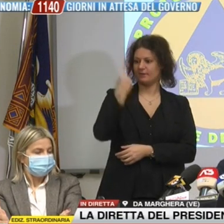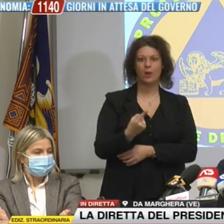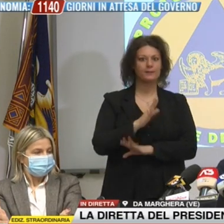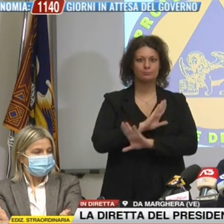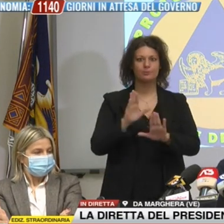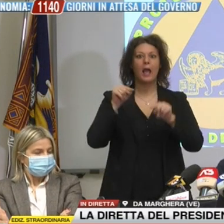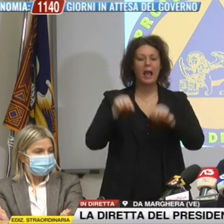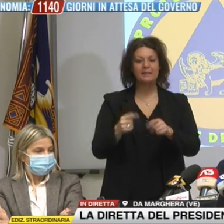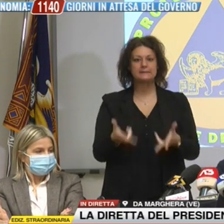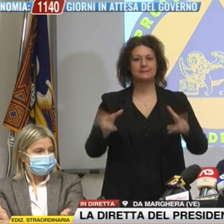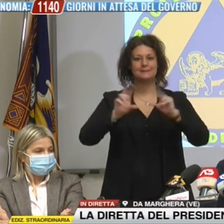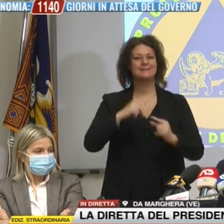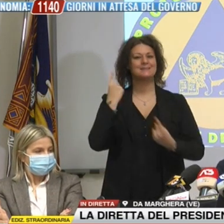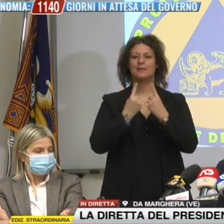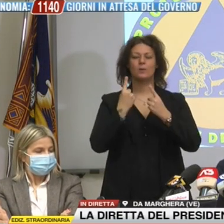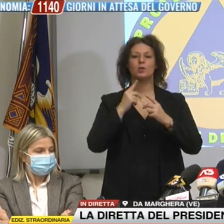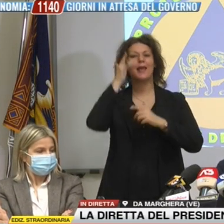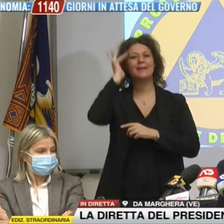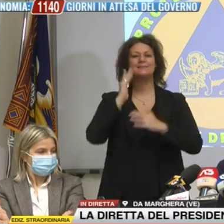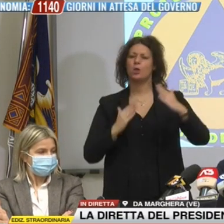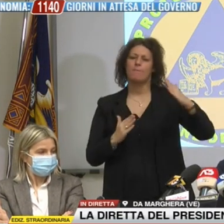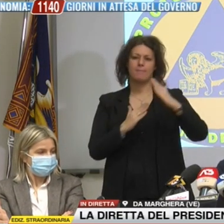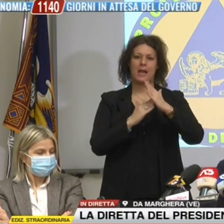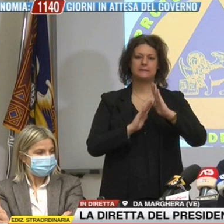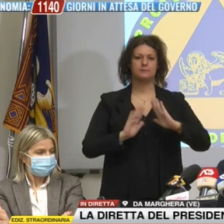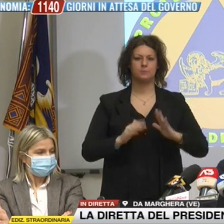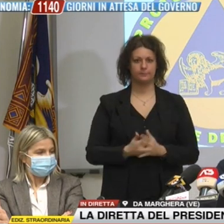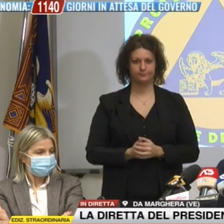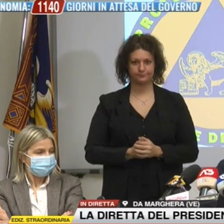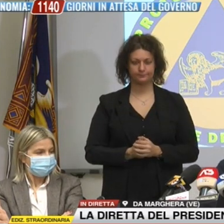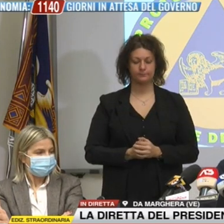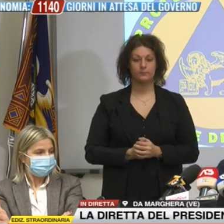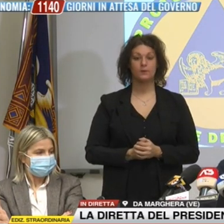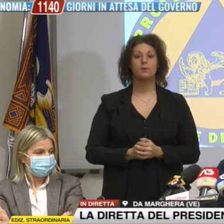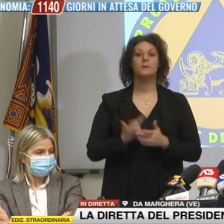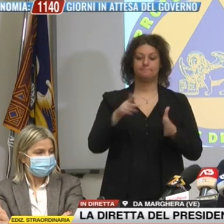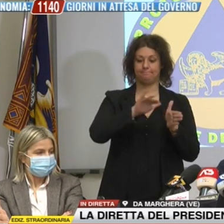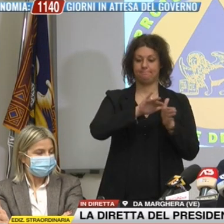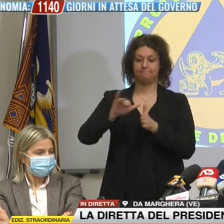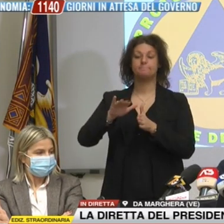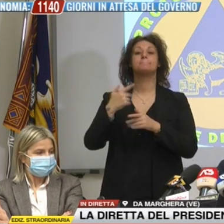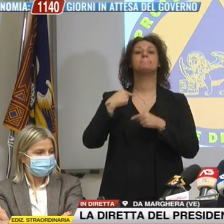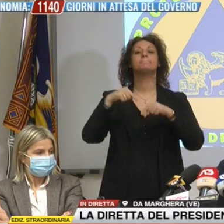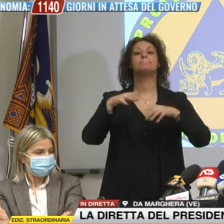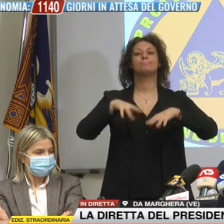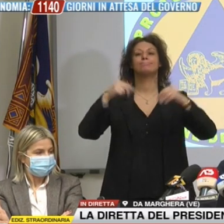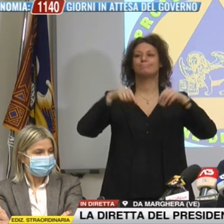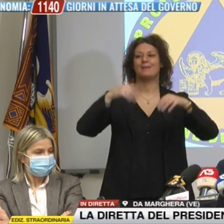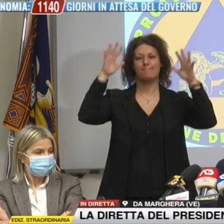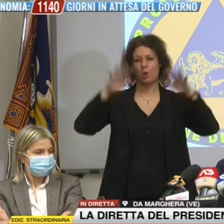Oltre a questo, noi abbiamo delle precipitazioni piovose particolarmente